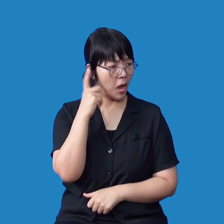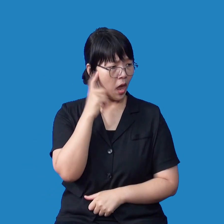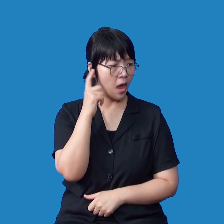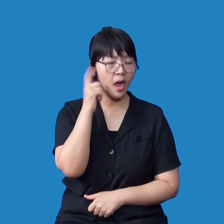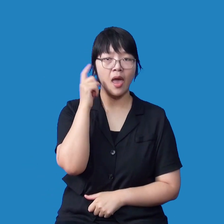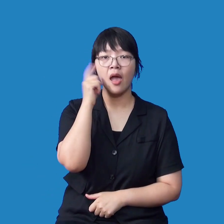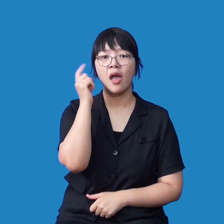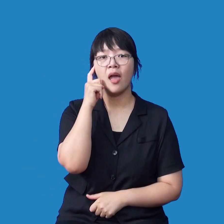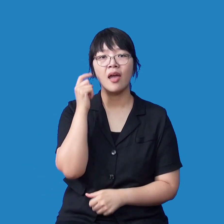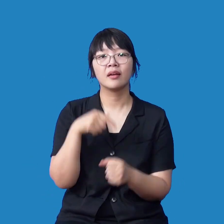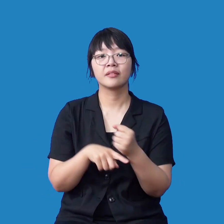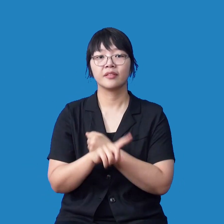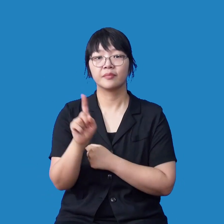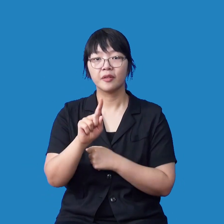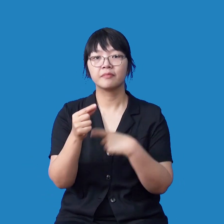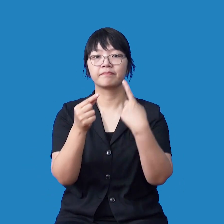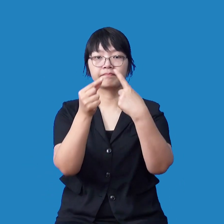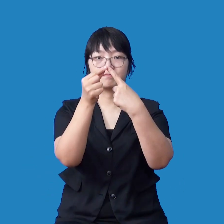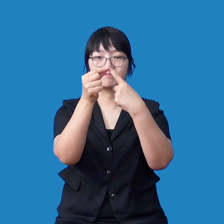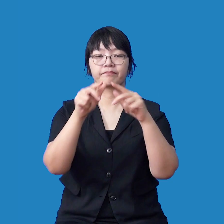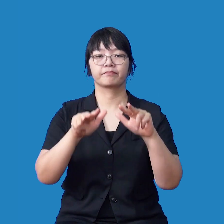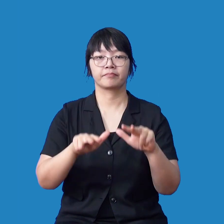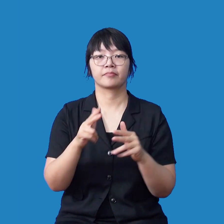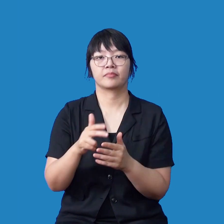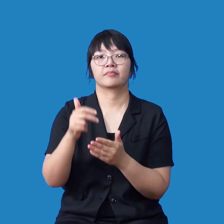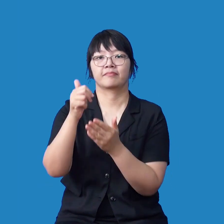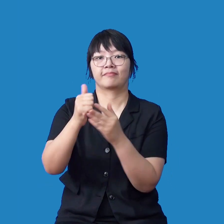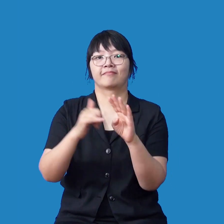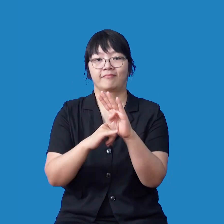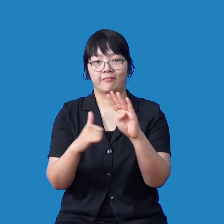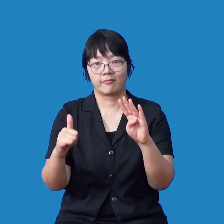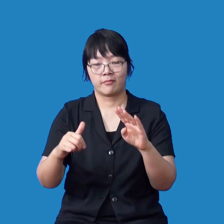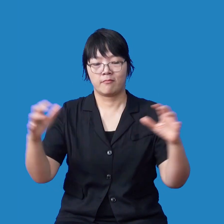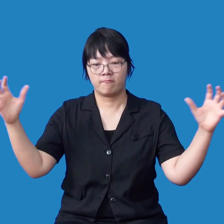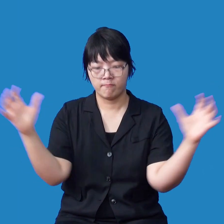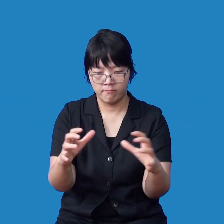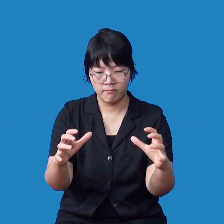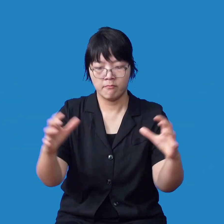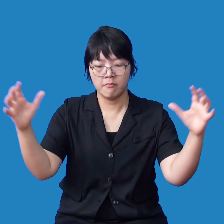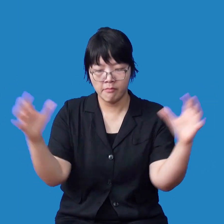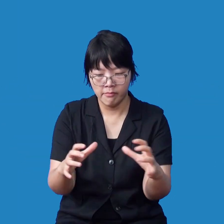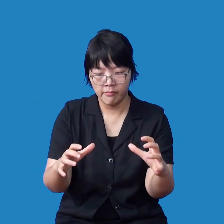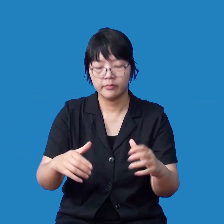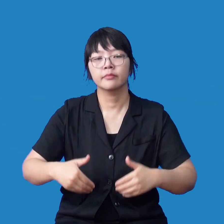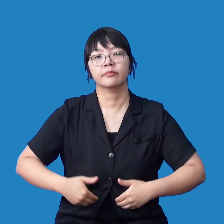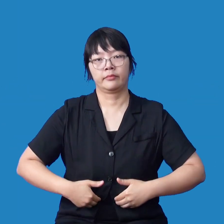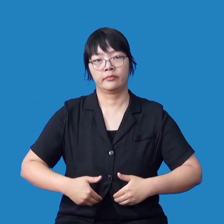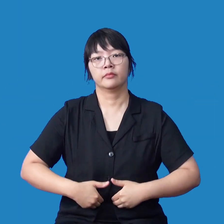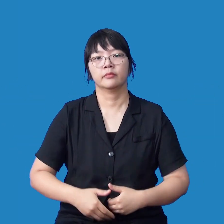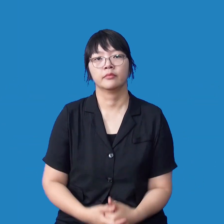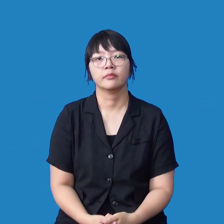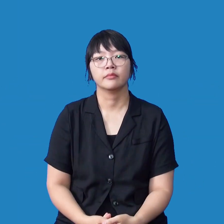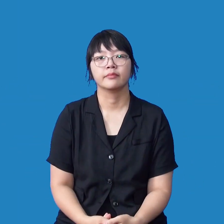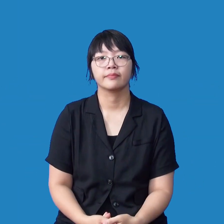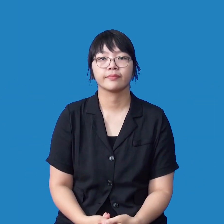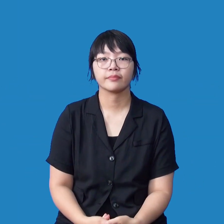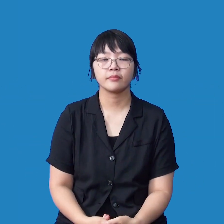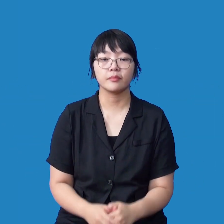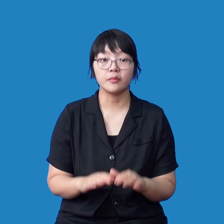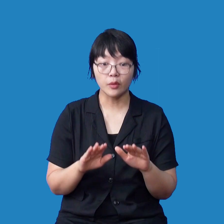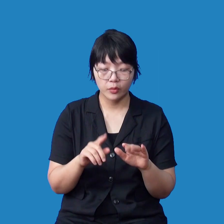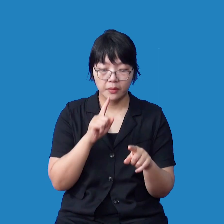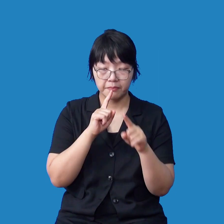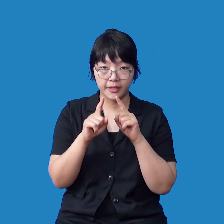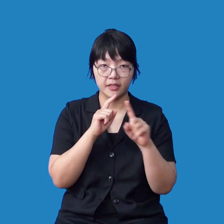할까요? 그 첫째 이유는 지금은 주의 백성들이 모여야 할 때입니다.